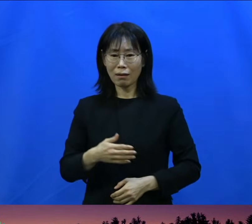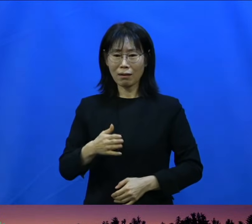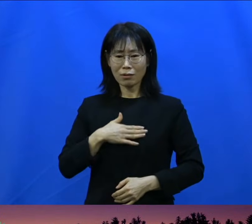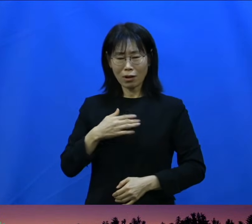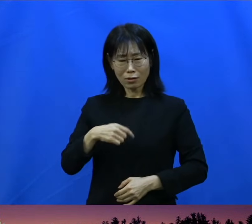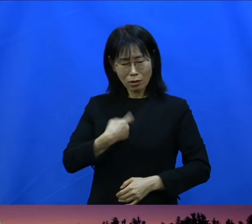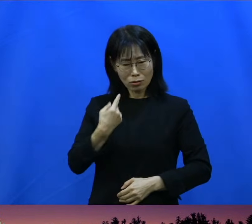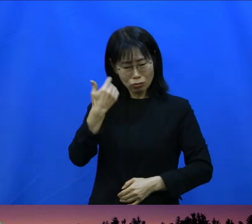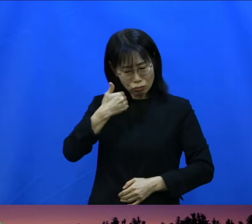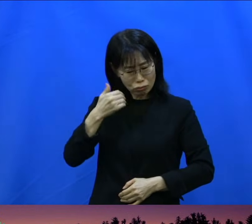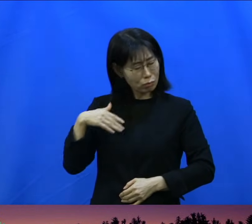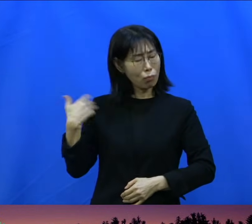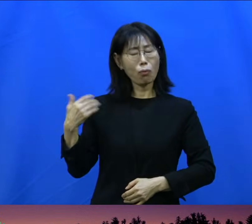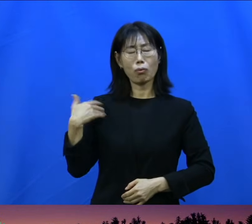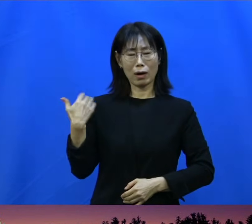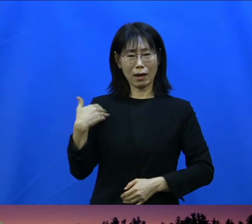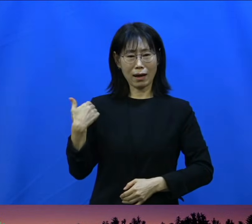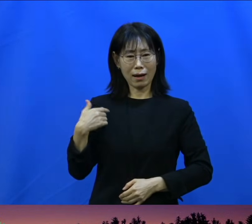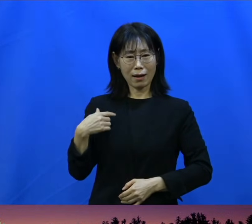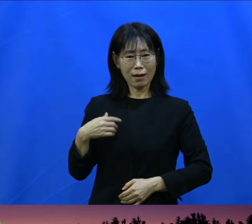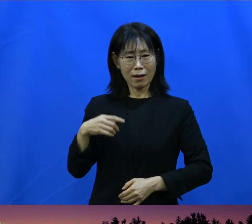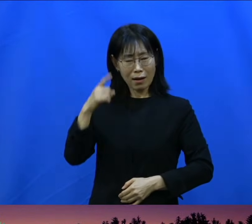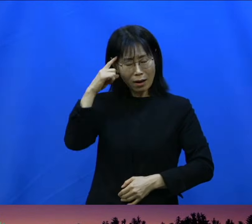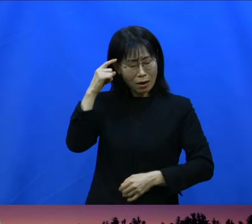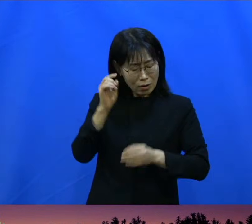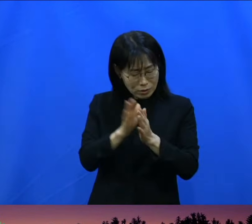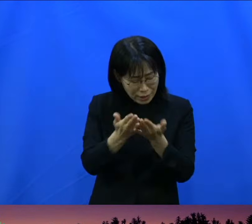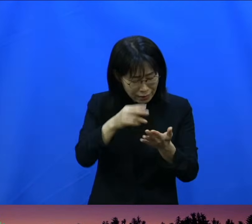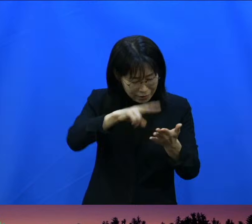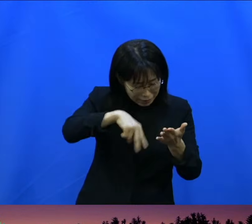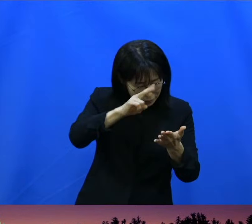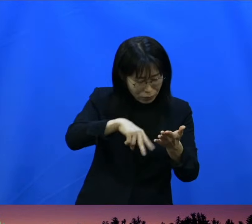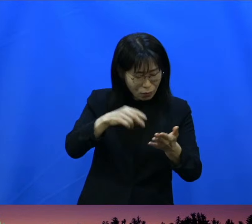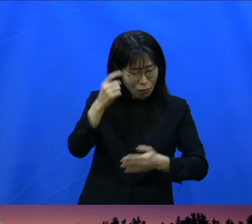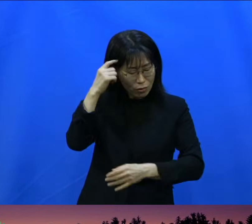자기 성찰을 아무리 해도 자기 인식이 안 돼요.